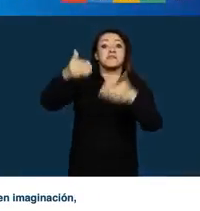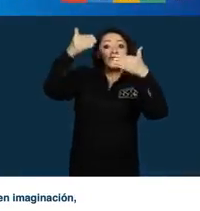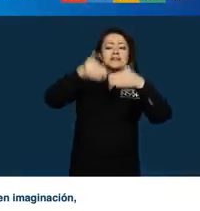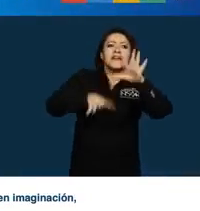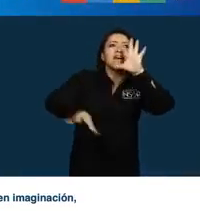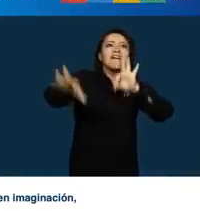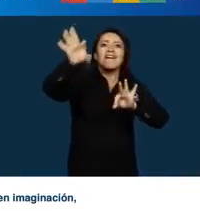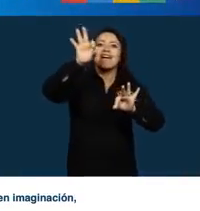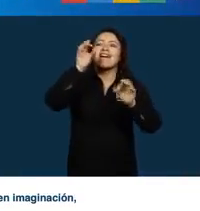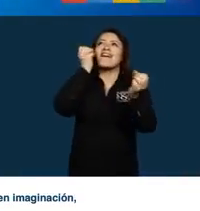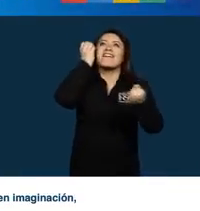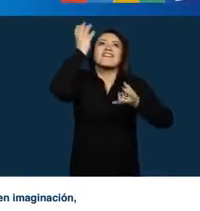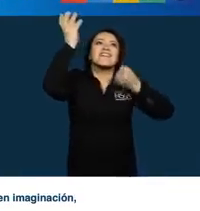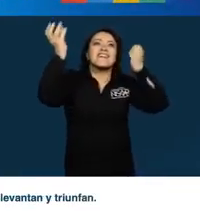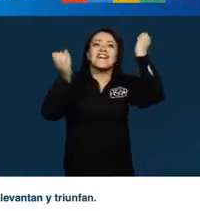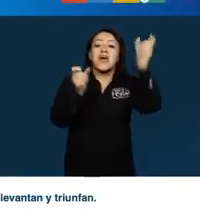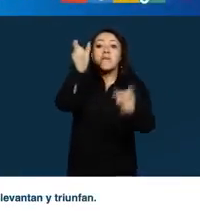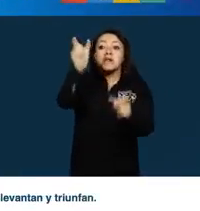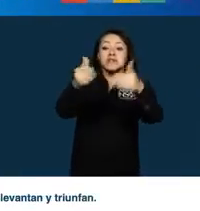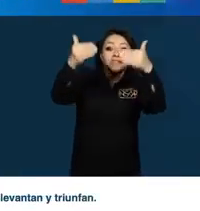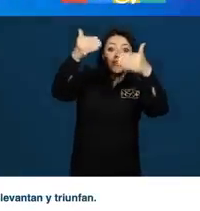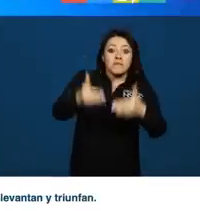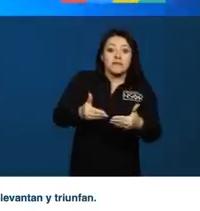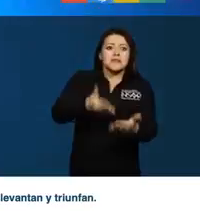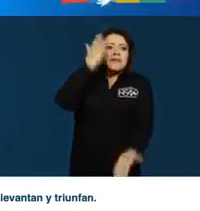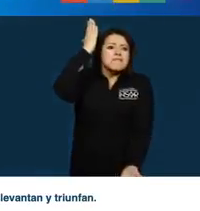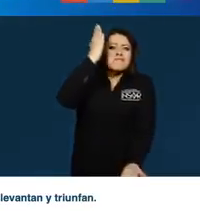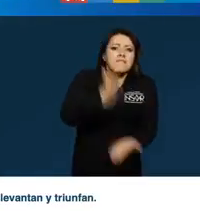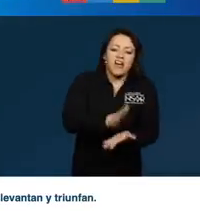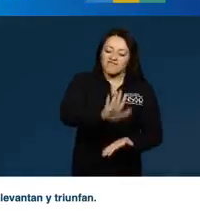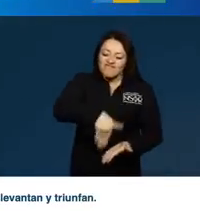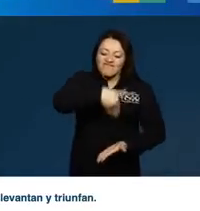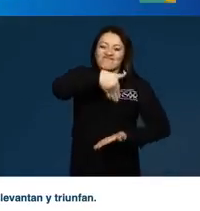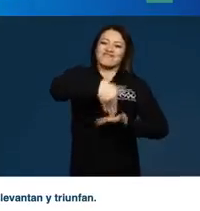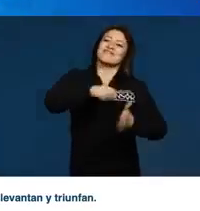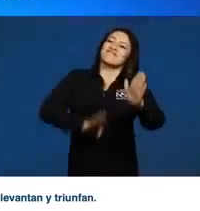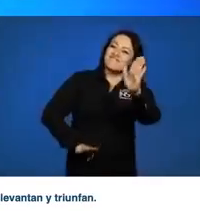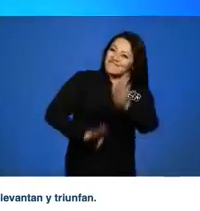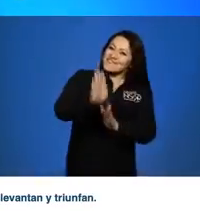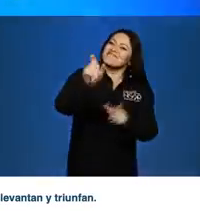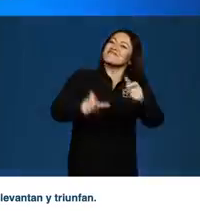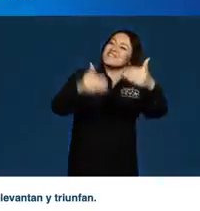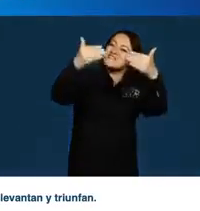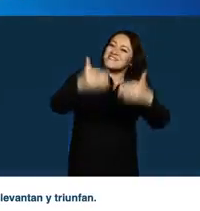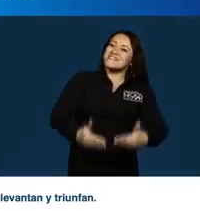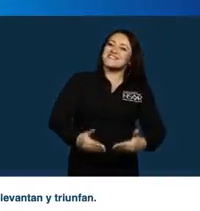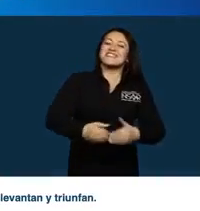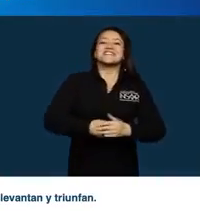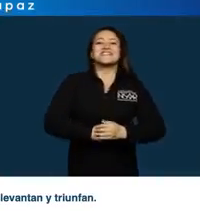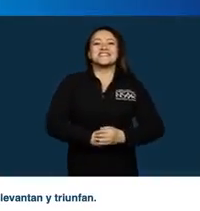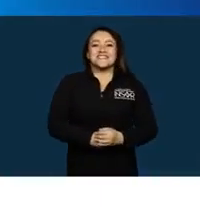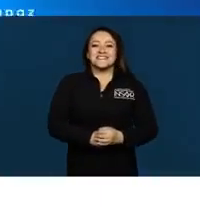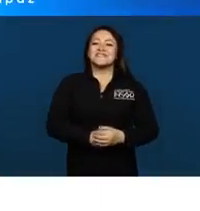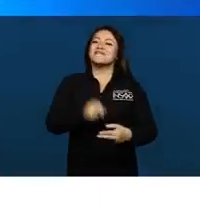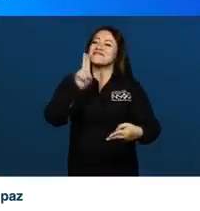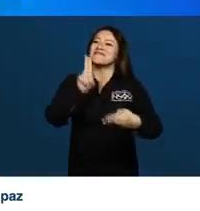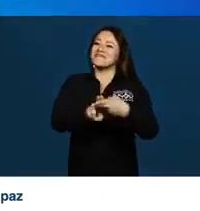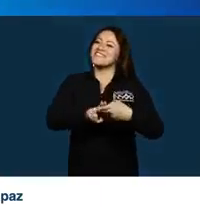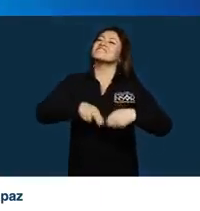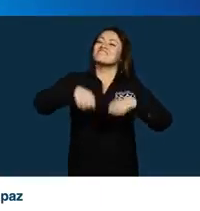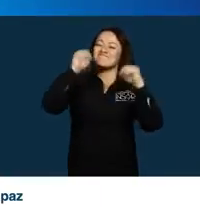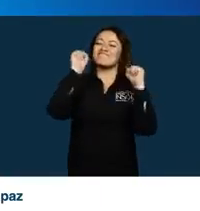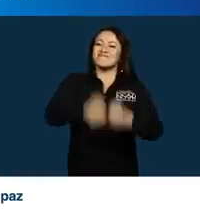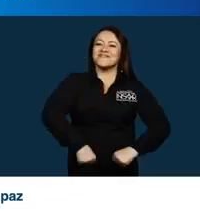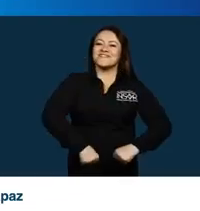eligen, tienen imaginación, son creativas, se caen pero se levantan y triunfan.